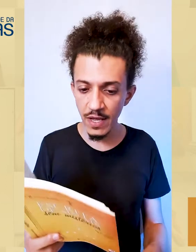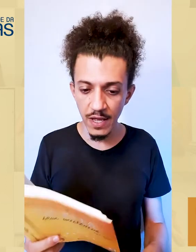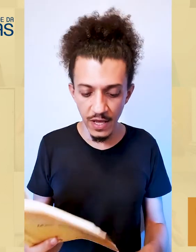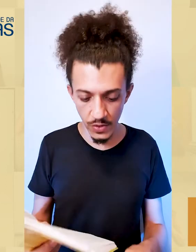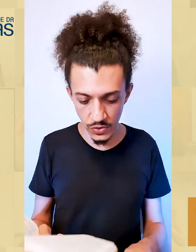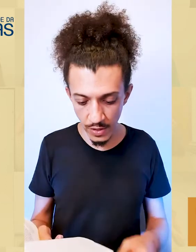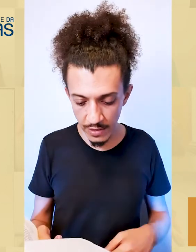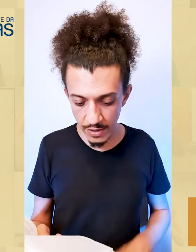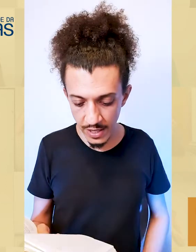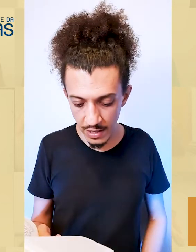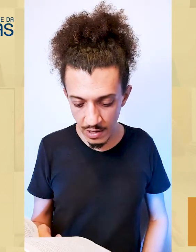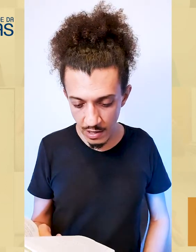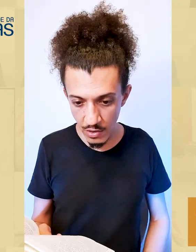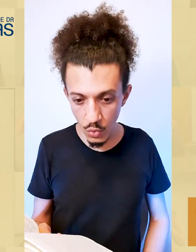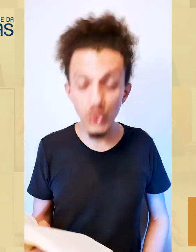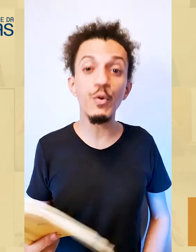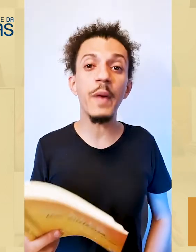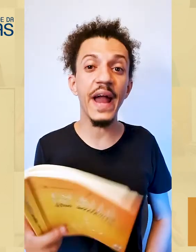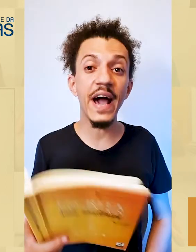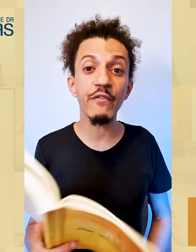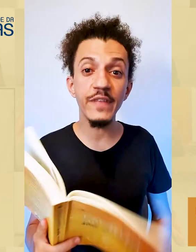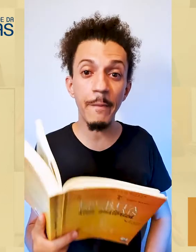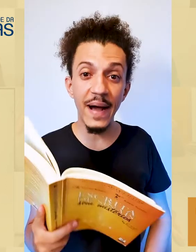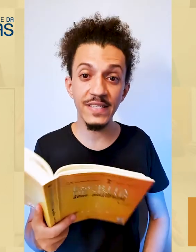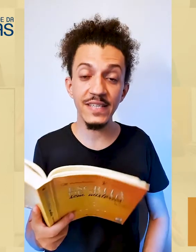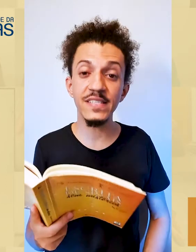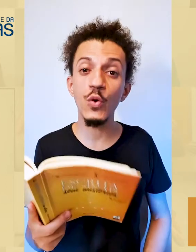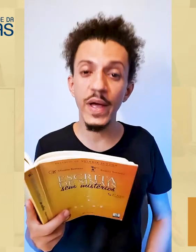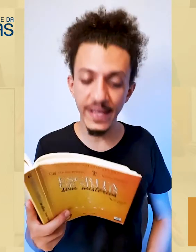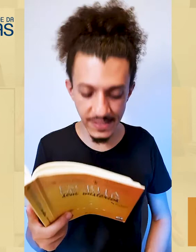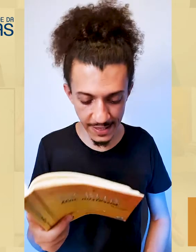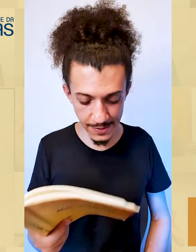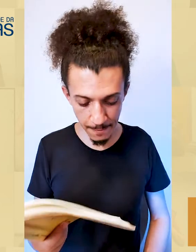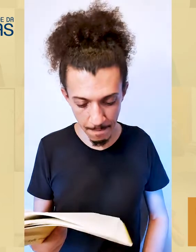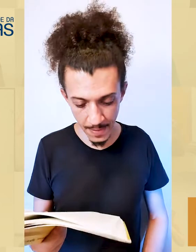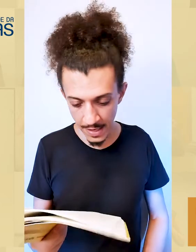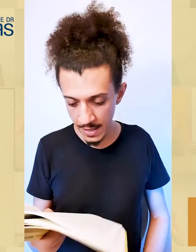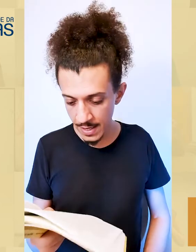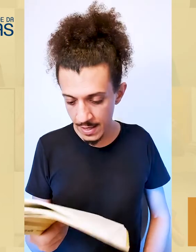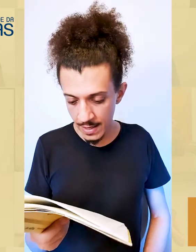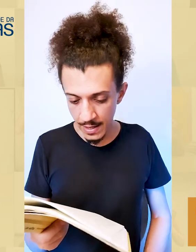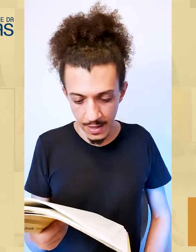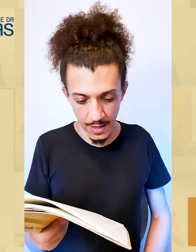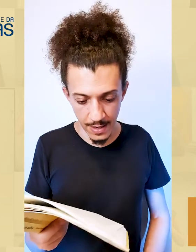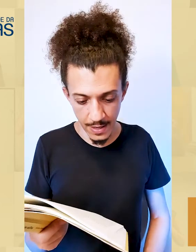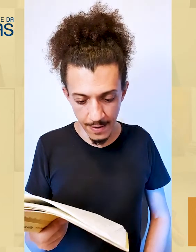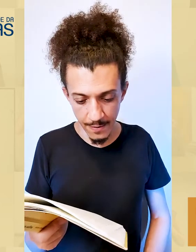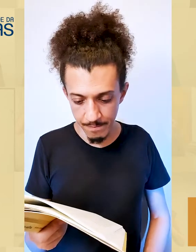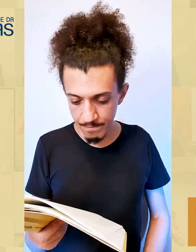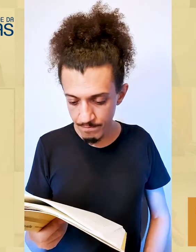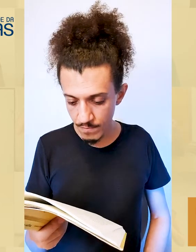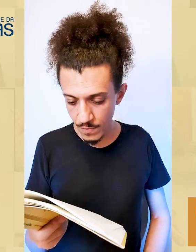Mistérios. Eu estou lendo aqui o último parágrafo da página 56.